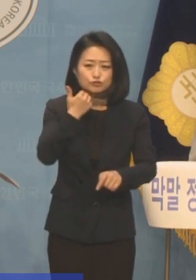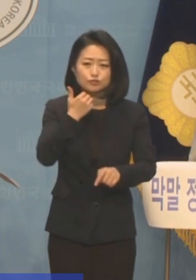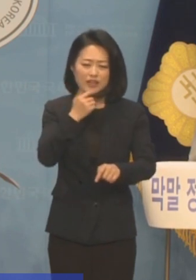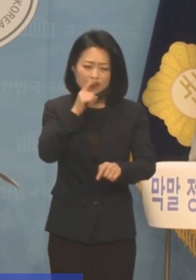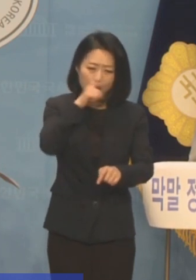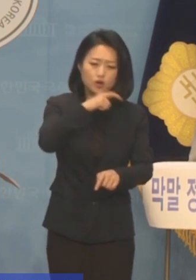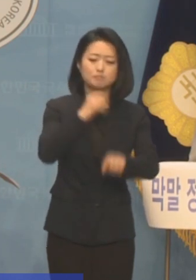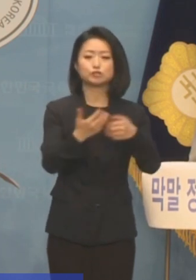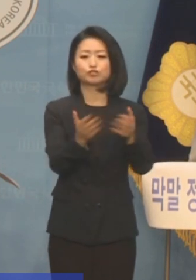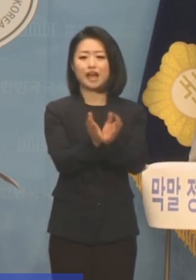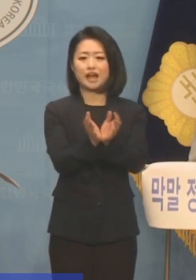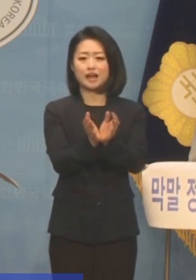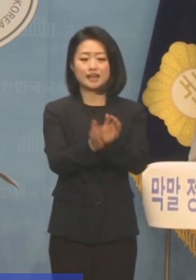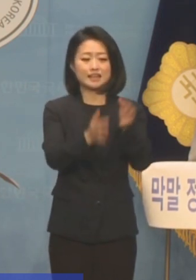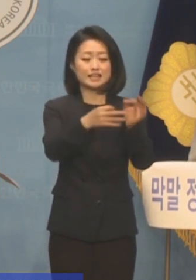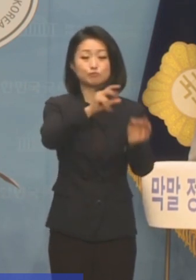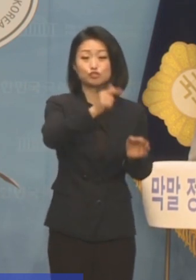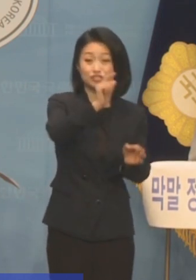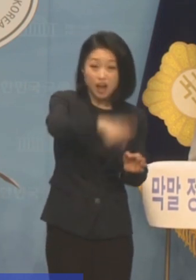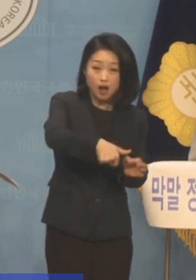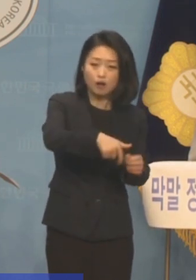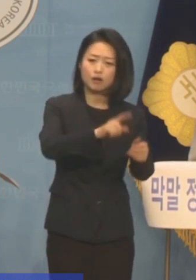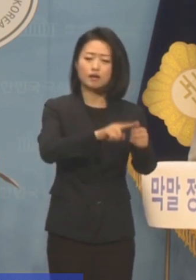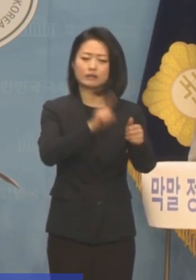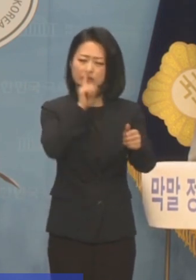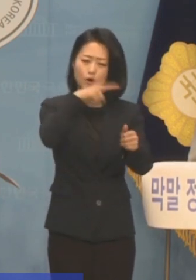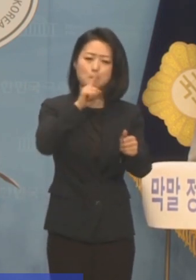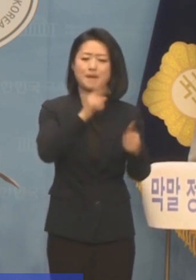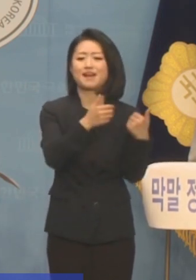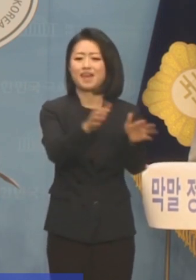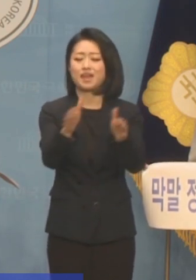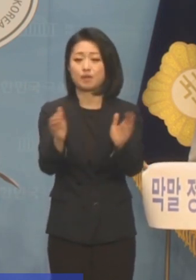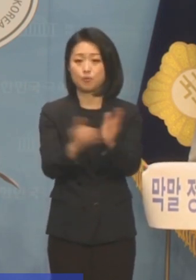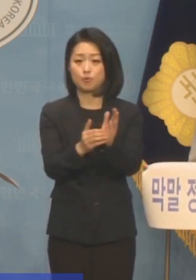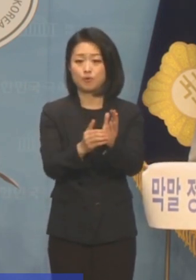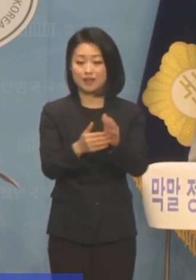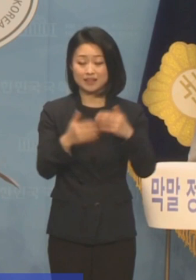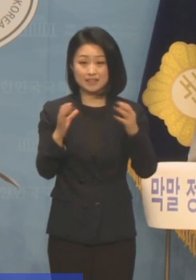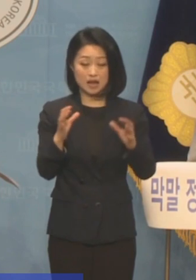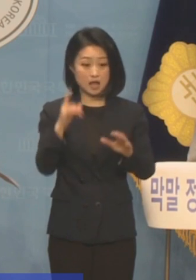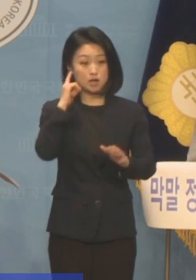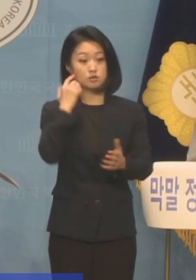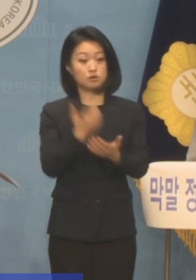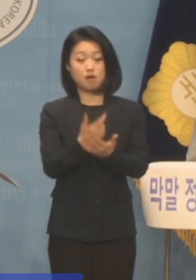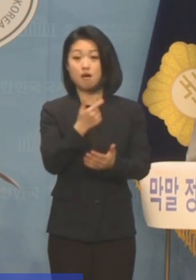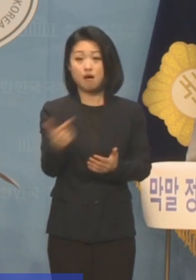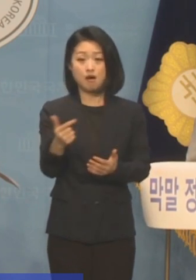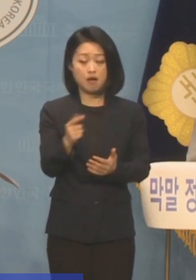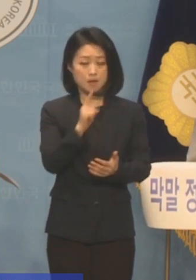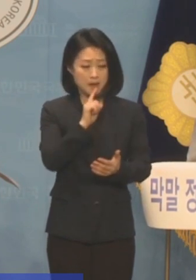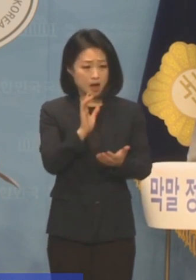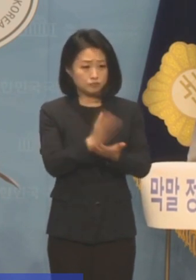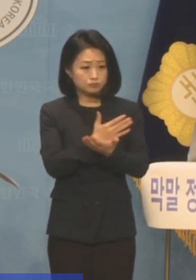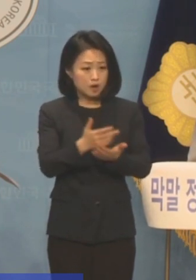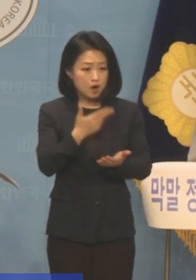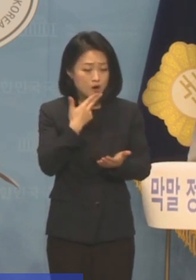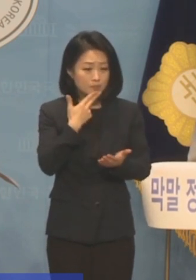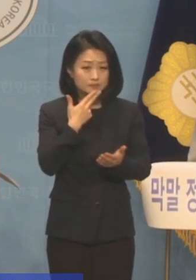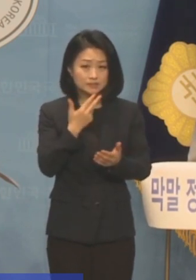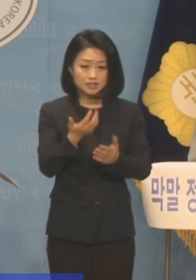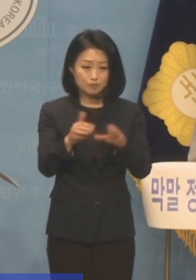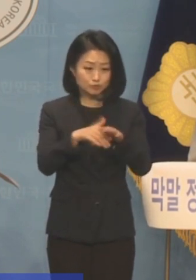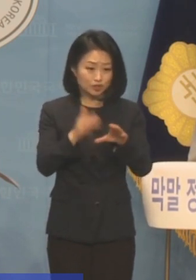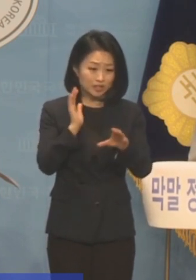민주당 김준혁 씨가 하고 있다는 것을 온 국민이 다 알고 나라가 발칵 뒤집어지고 이런 말을 분별도 없이 하는 전직